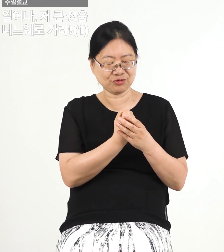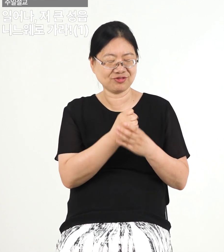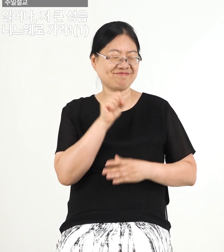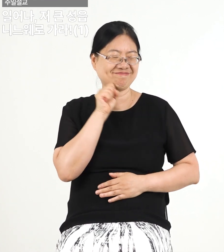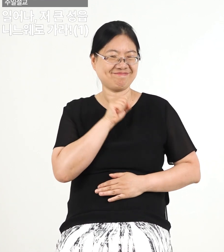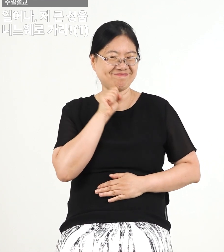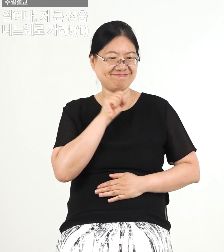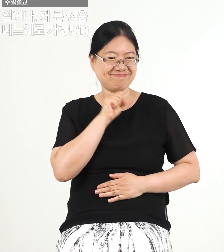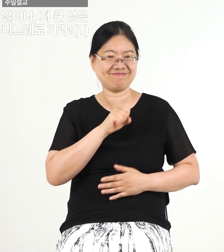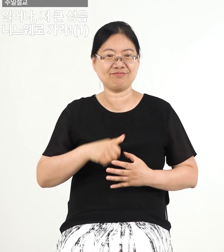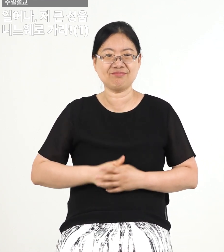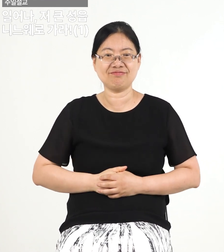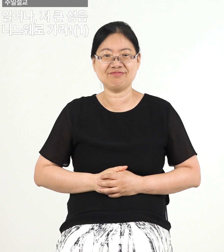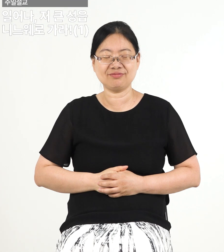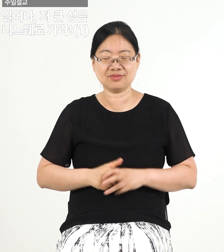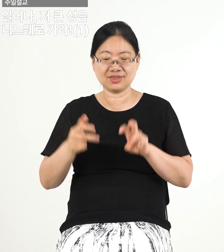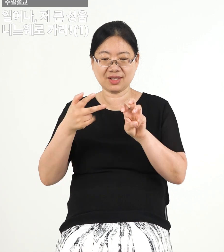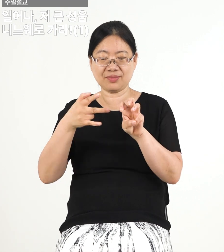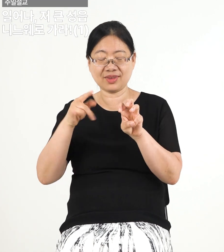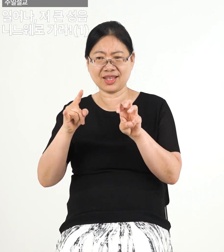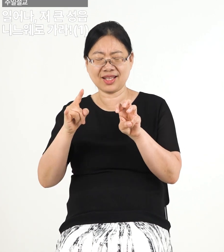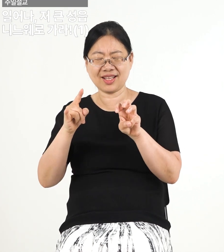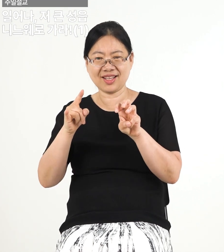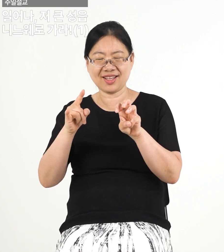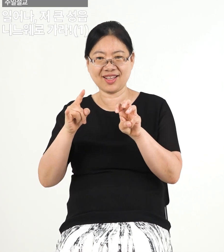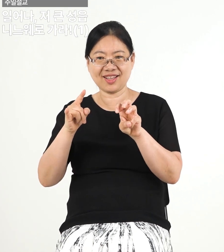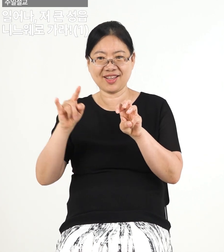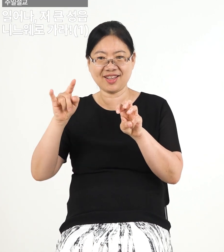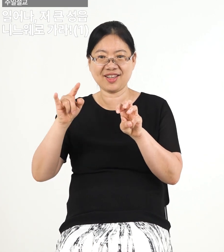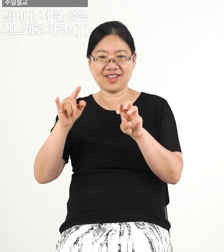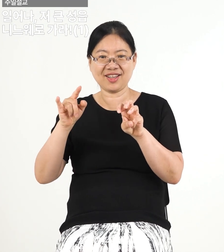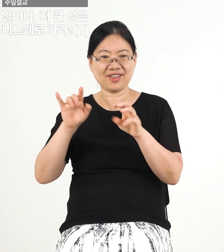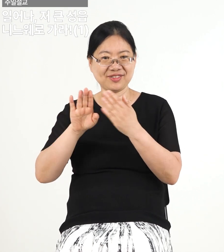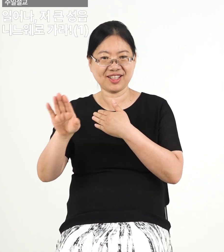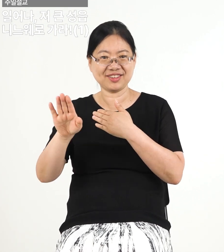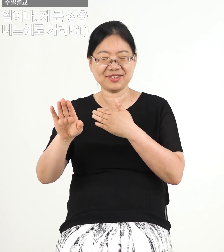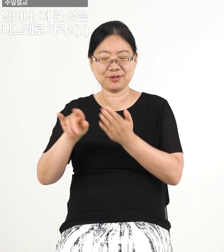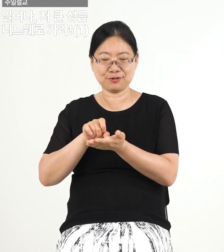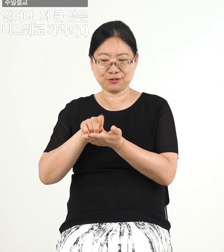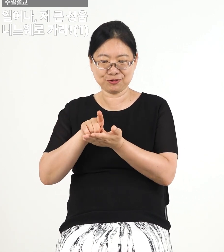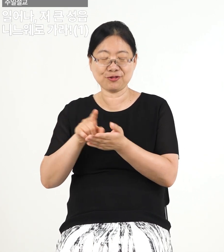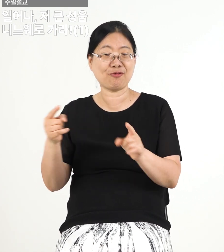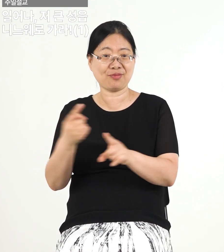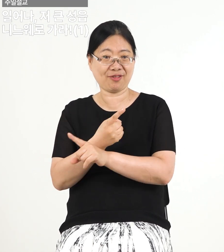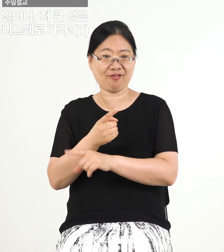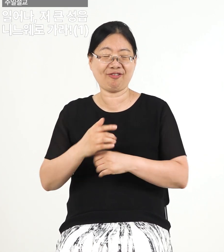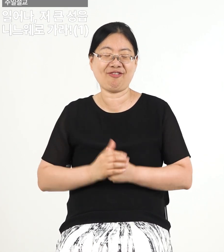세대인 것 같아요. 이제 30 넘어가면 축구로 이렇게 바뀌더라고요.